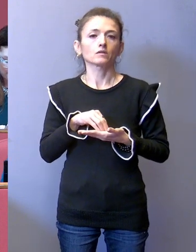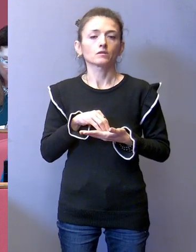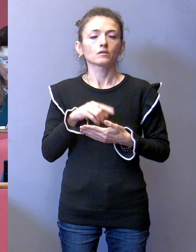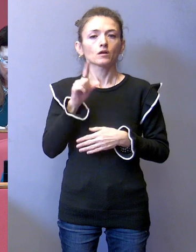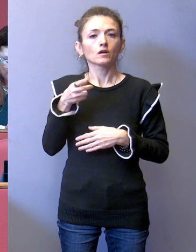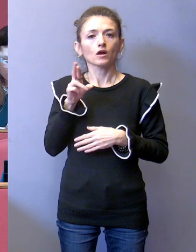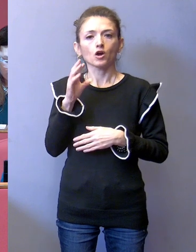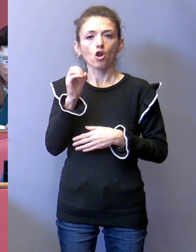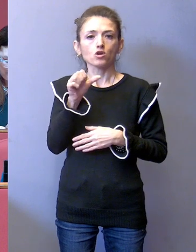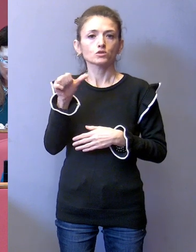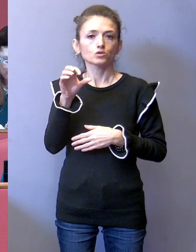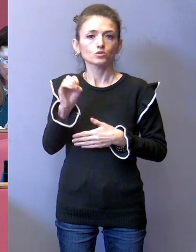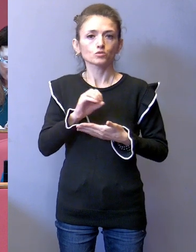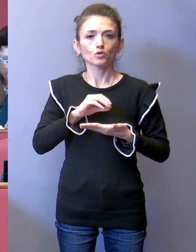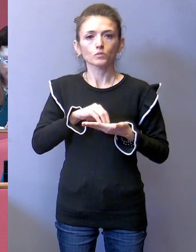grosso